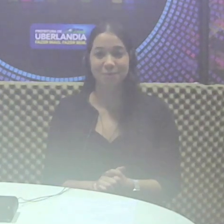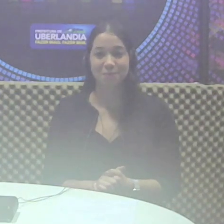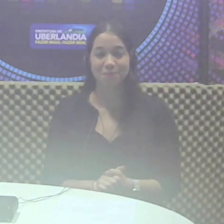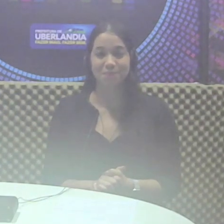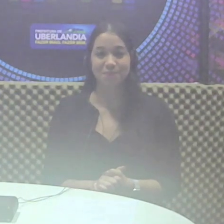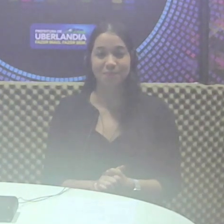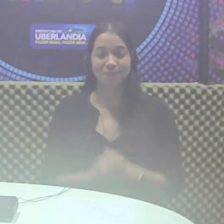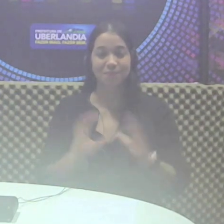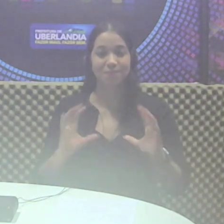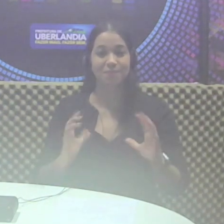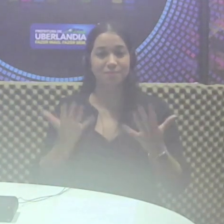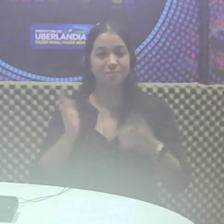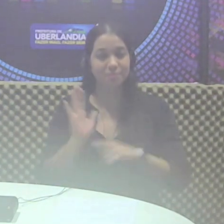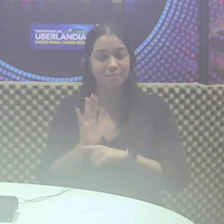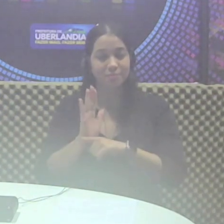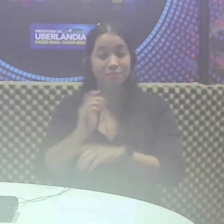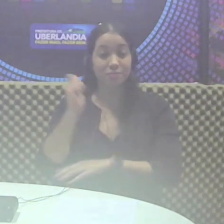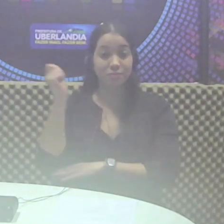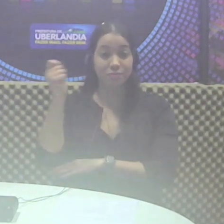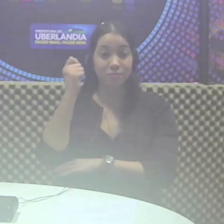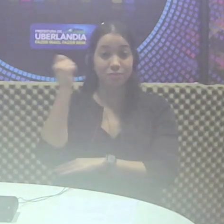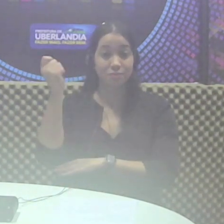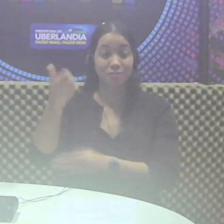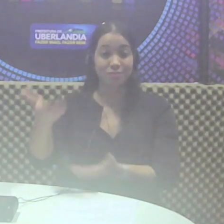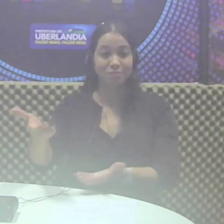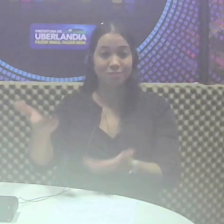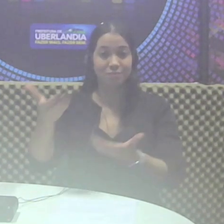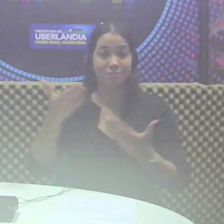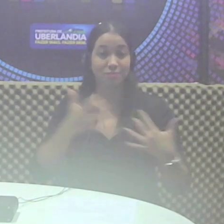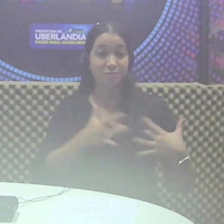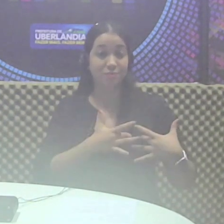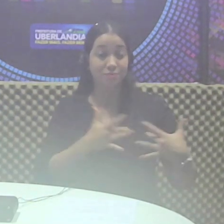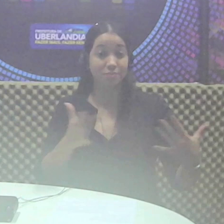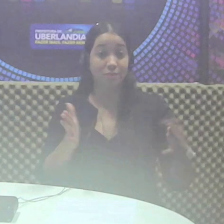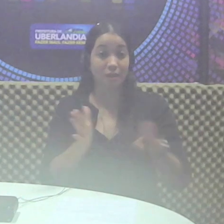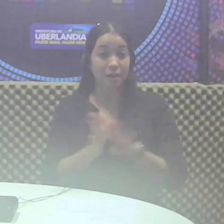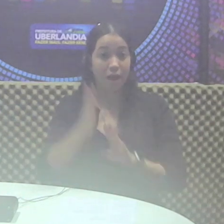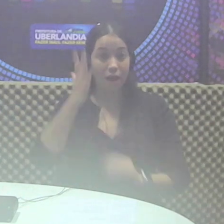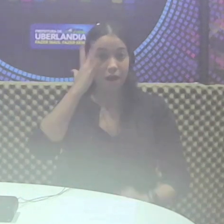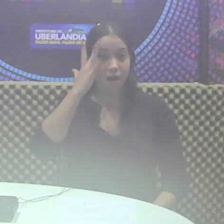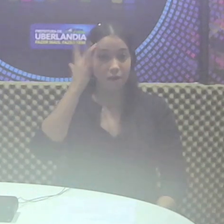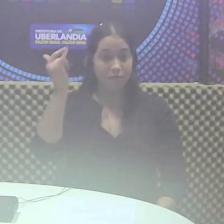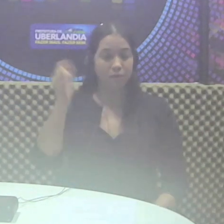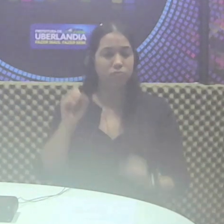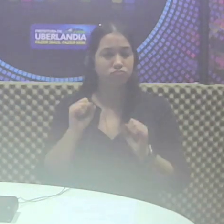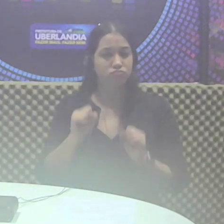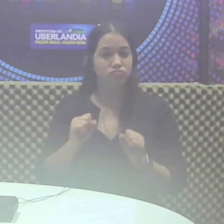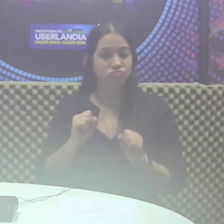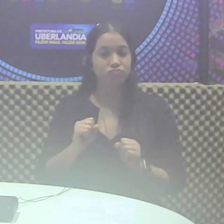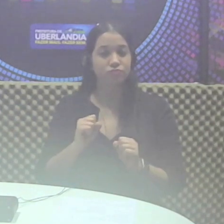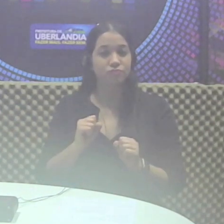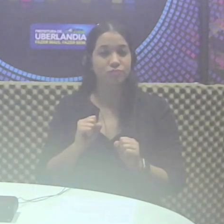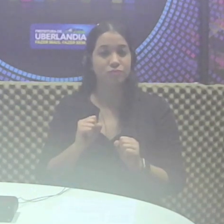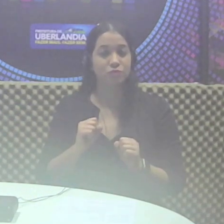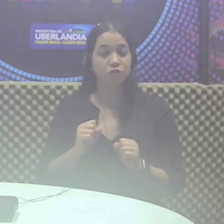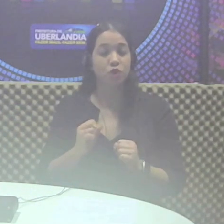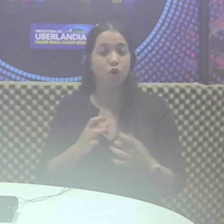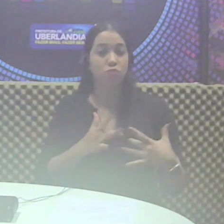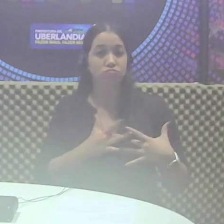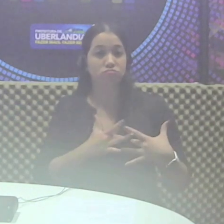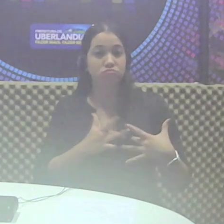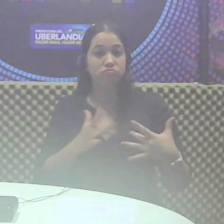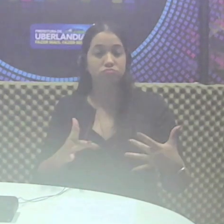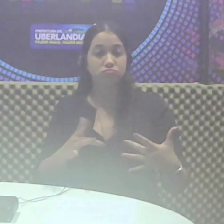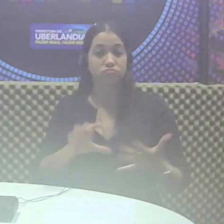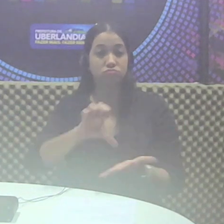A campanha Ajude o Rio Grande do Sul recebe doações até amanhã. Você pode participar deixando os donativos em um